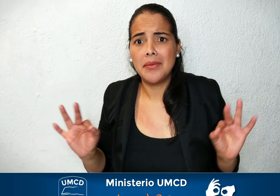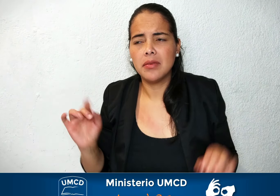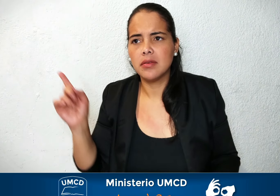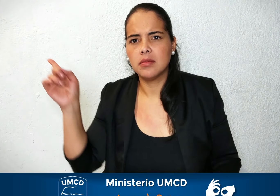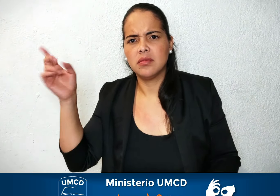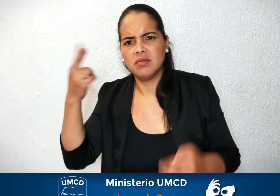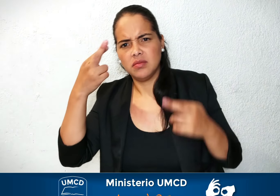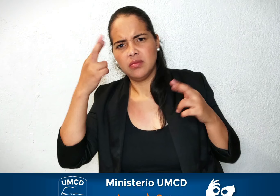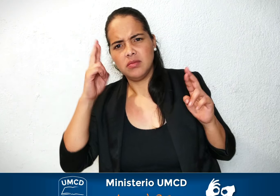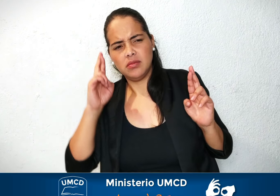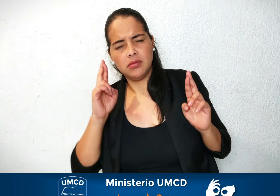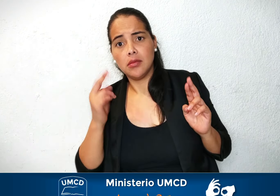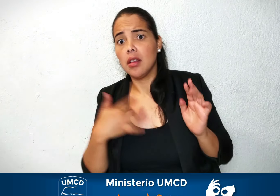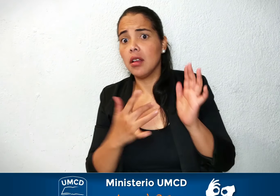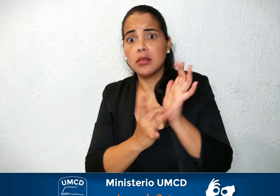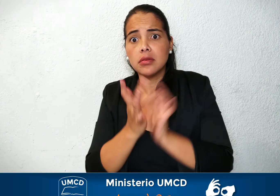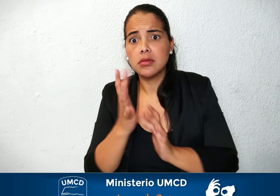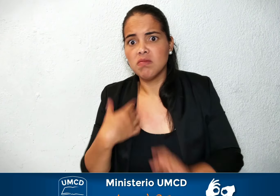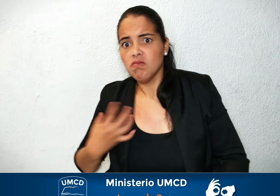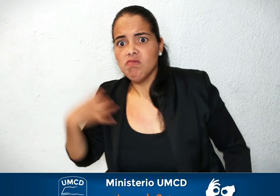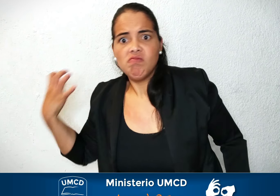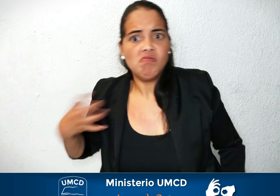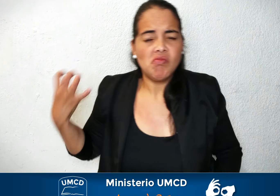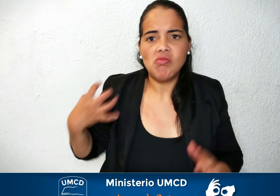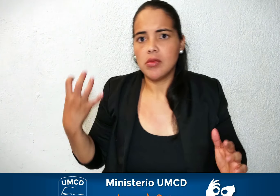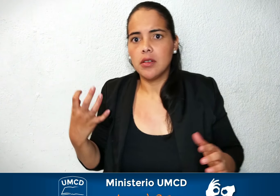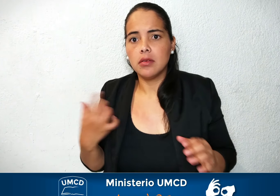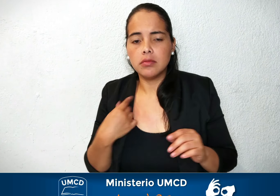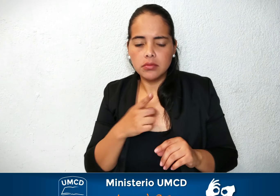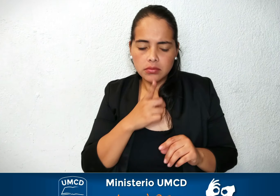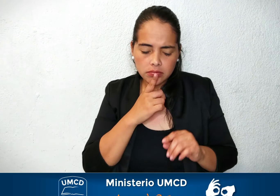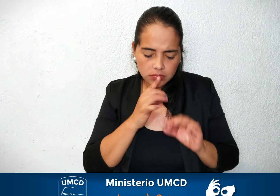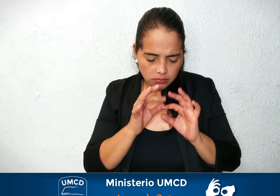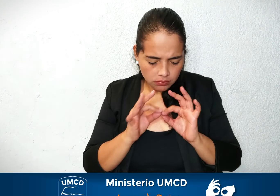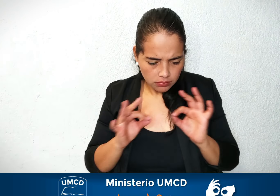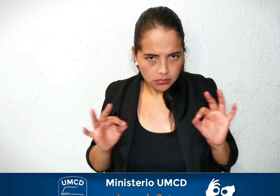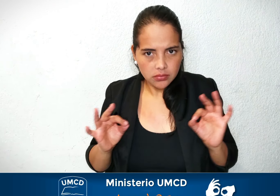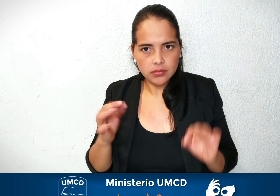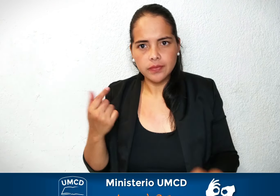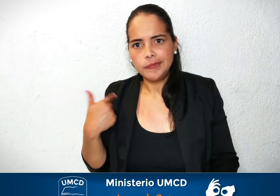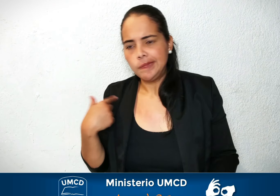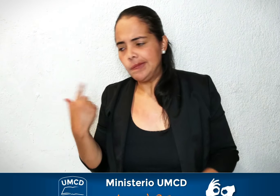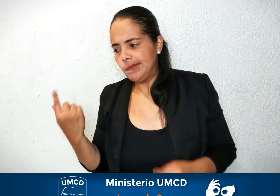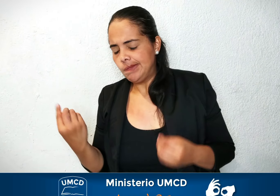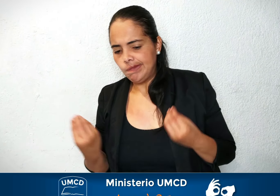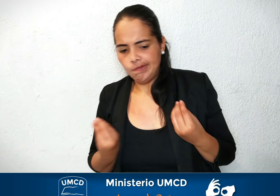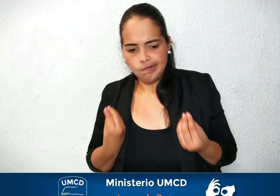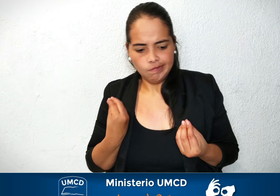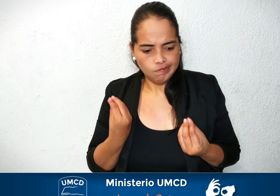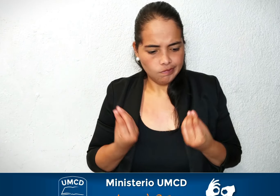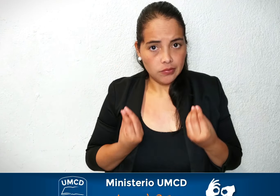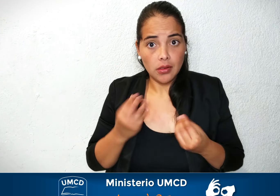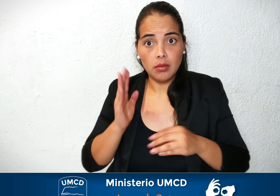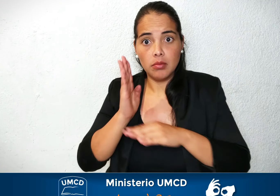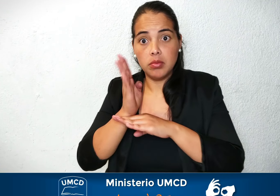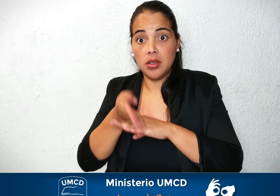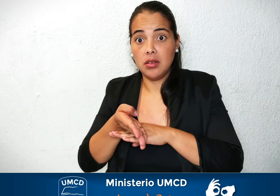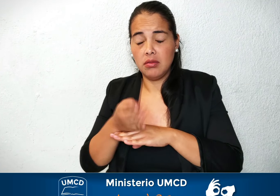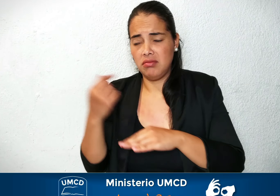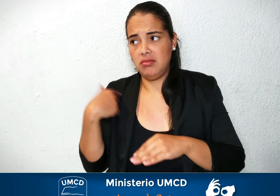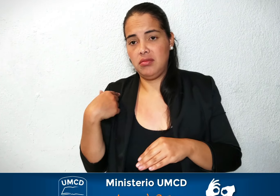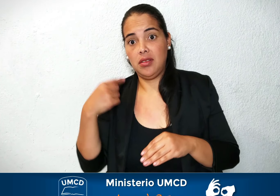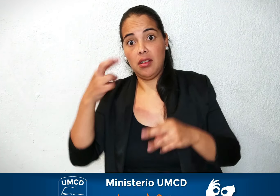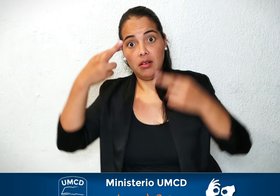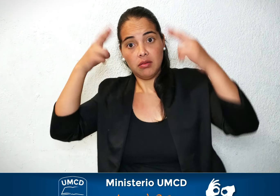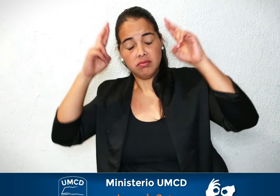Ese silencio del Señor Jesucristo es lo que asombró realmente a Pilato. Dice la Biblia de que él